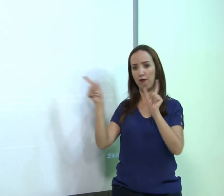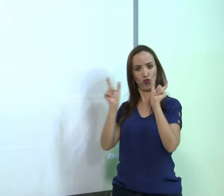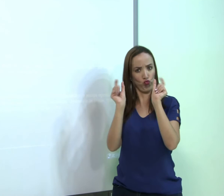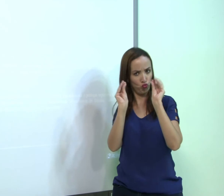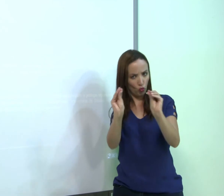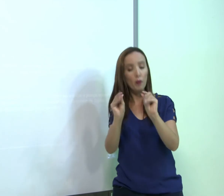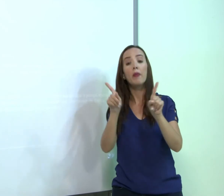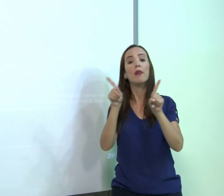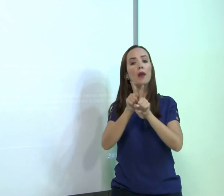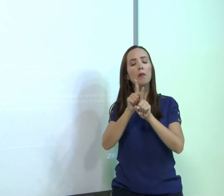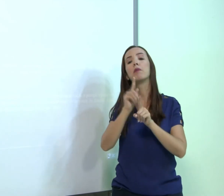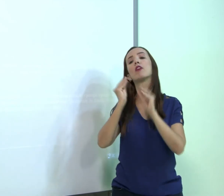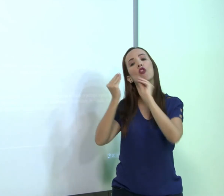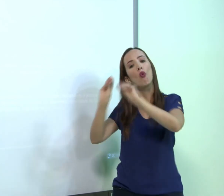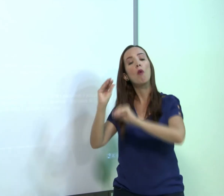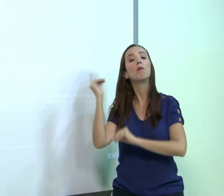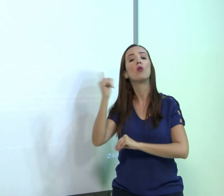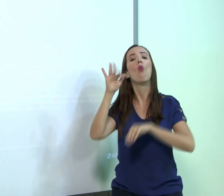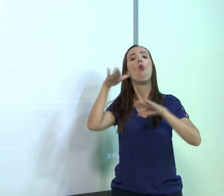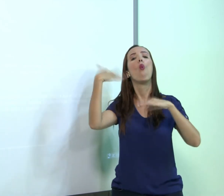Então, coloca-se ali